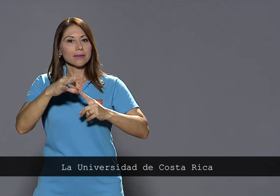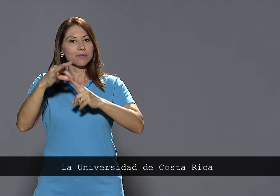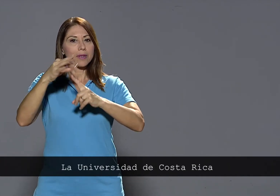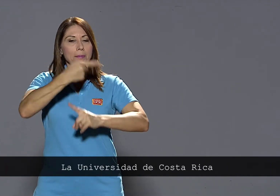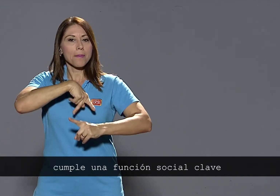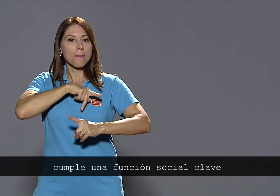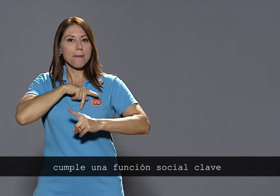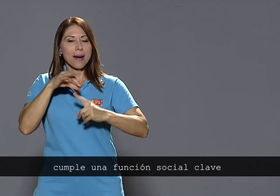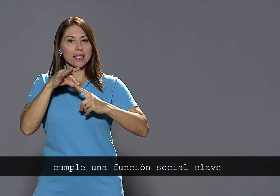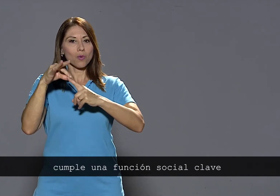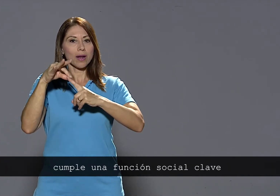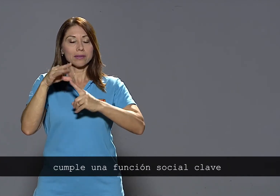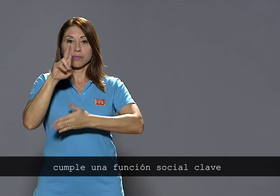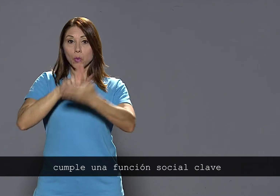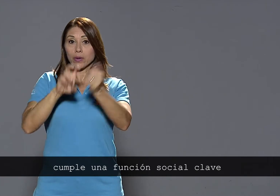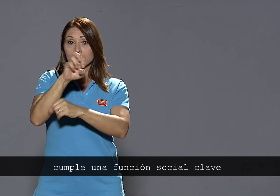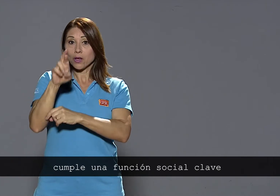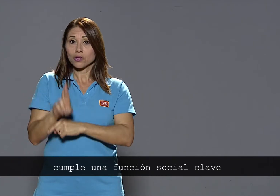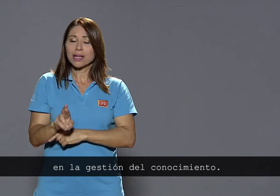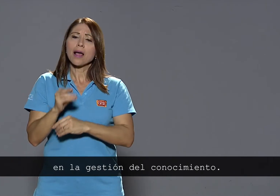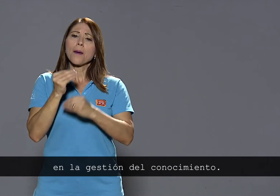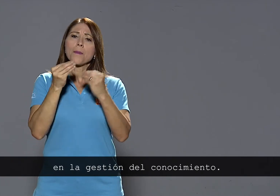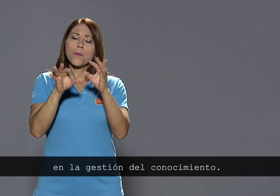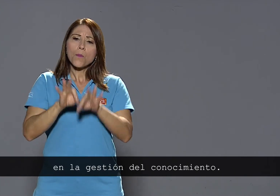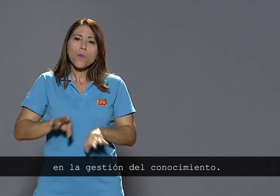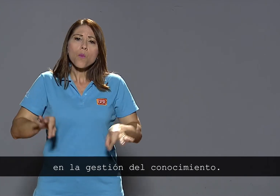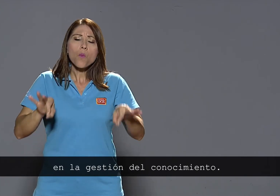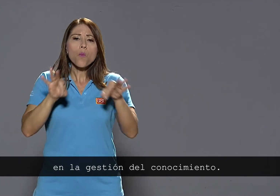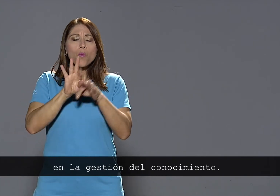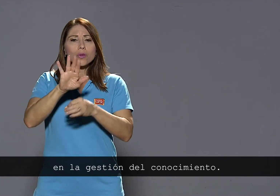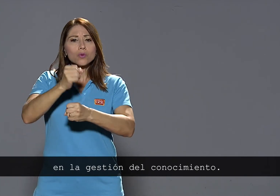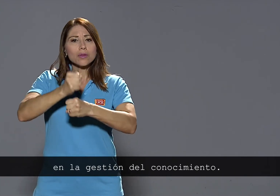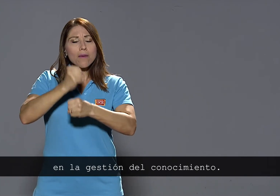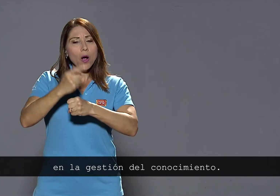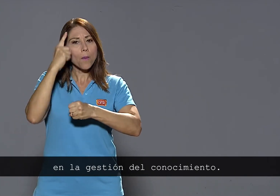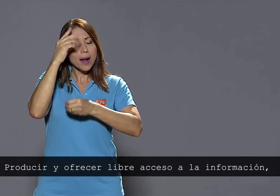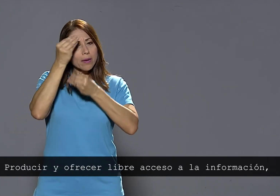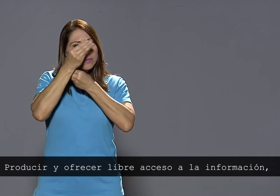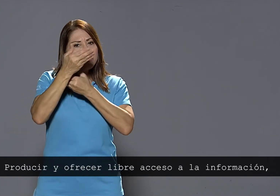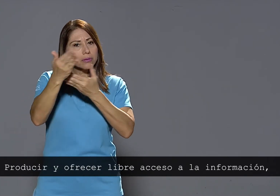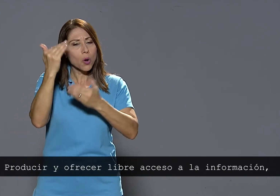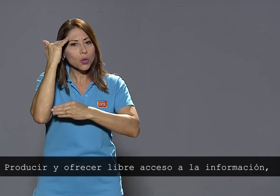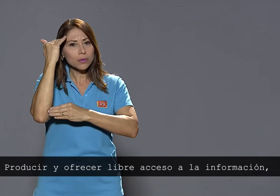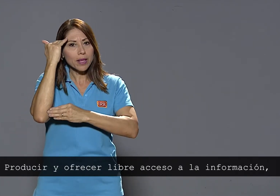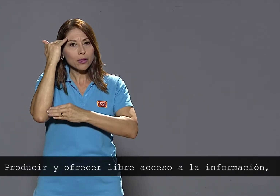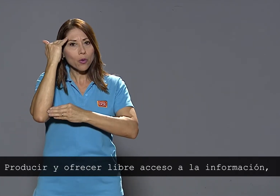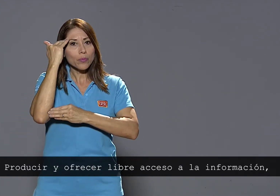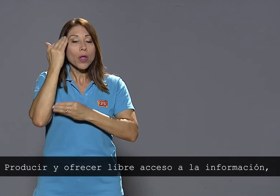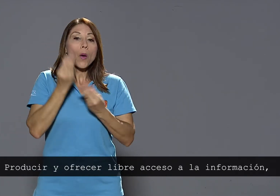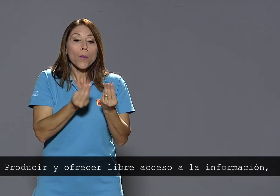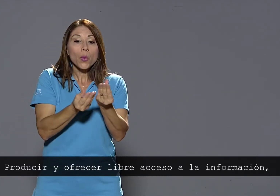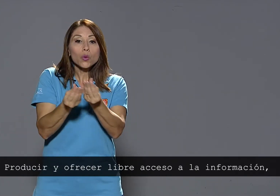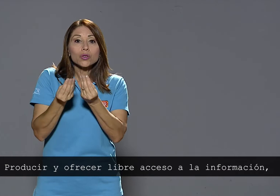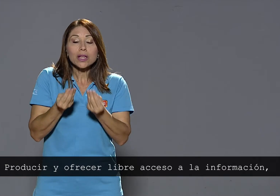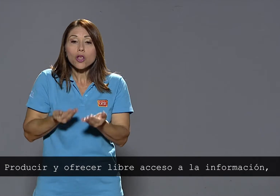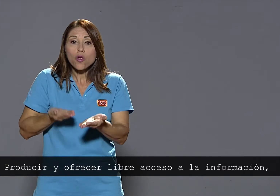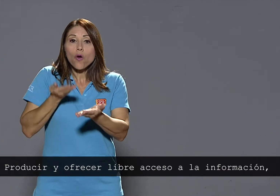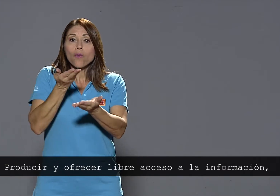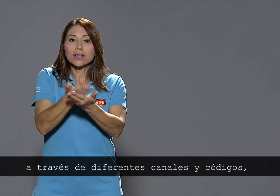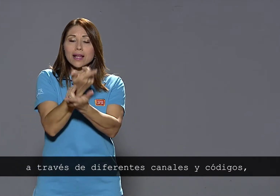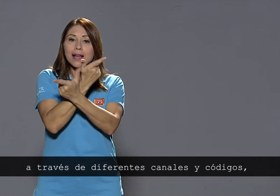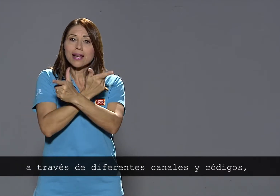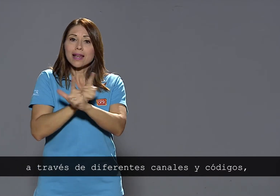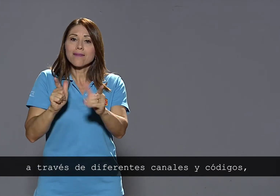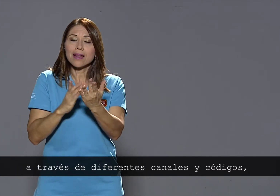Costa Rica cumple una función social clave en la gestión del conocimiento. Producir y ofrecer libre acceso a la